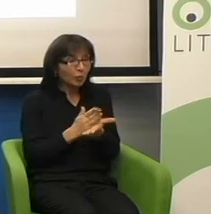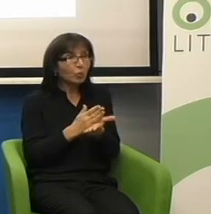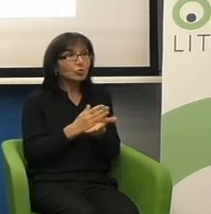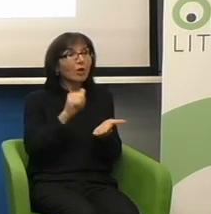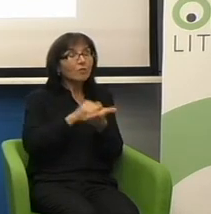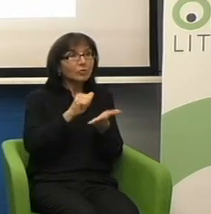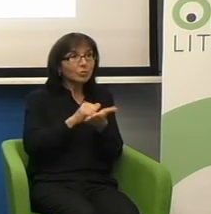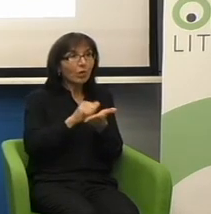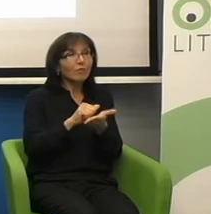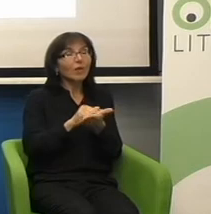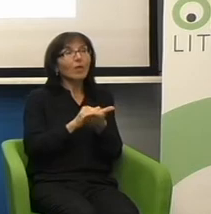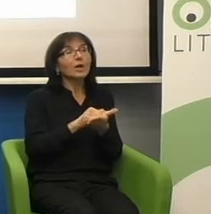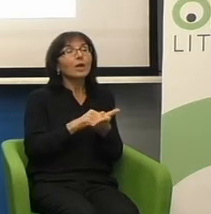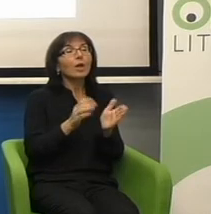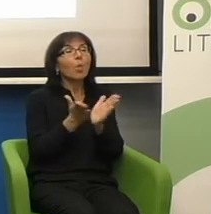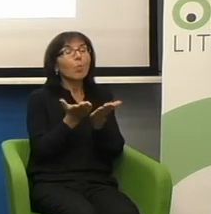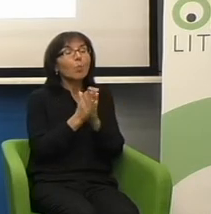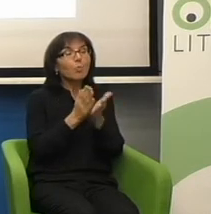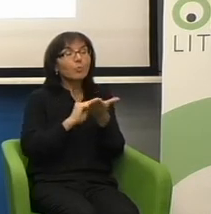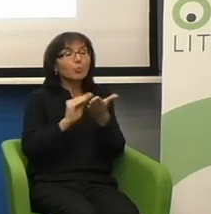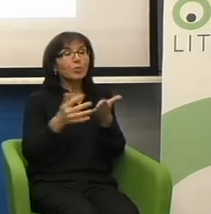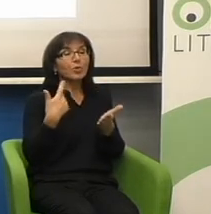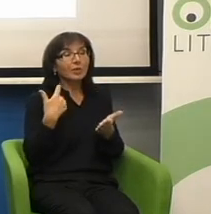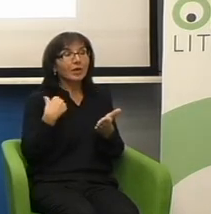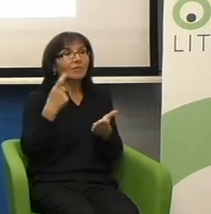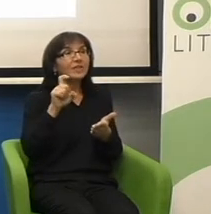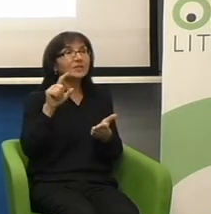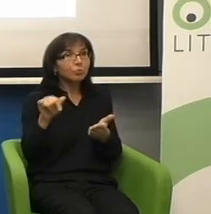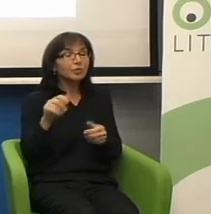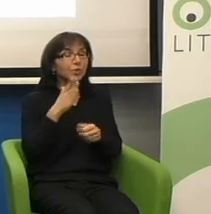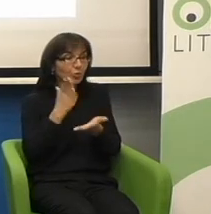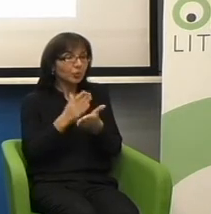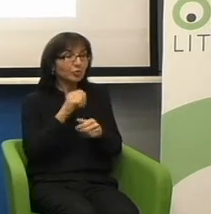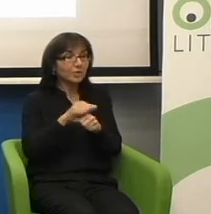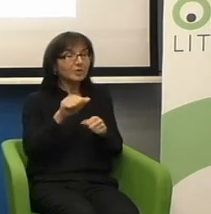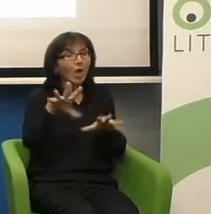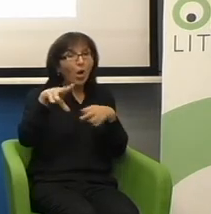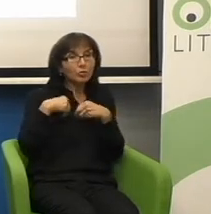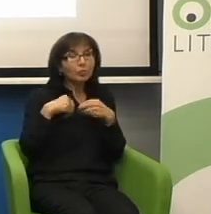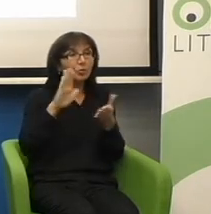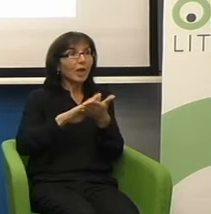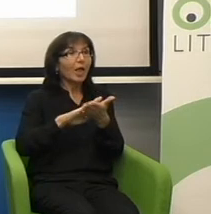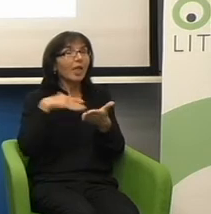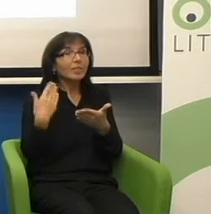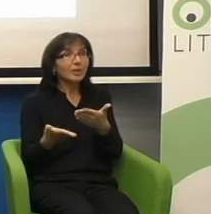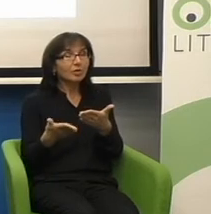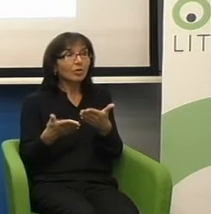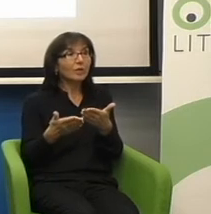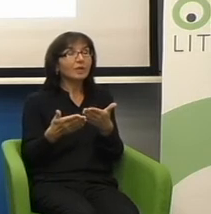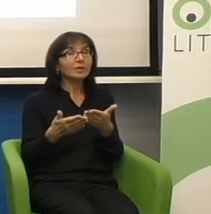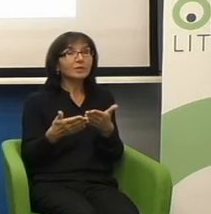biografię Cybulskiego i jest na gali rozdania nagród, Pomorska Nagroda Artystyczna, to bodajże